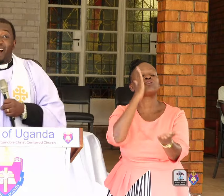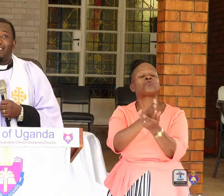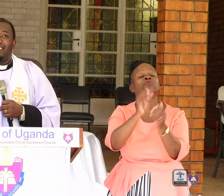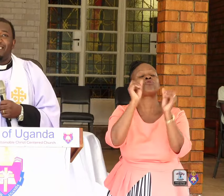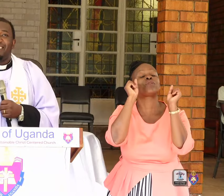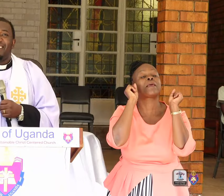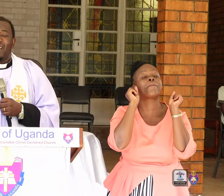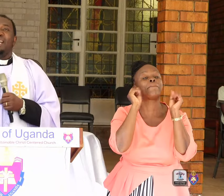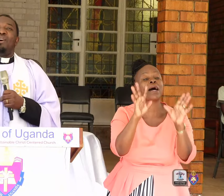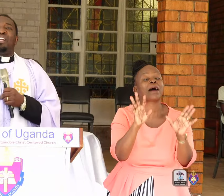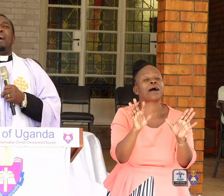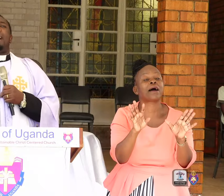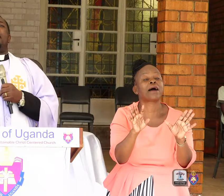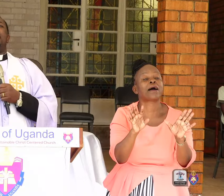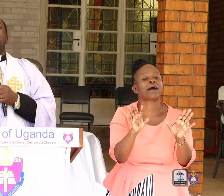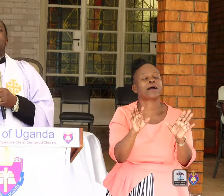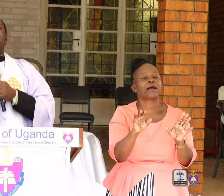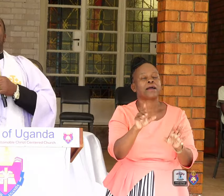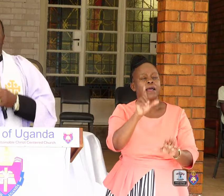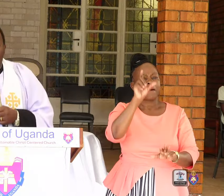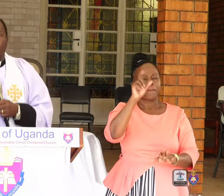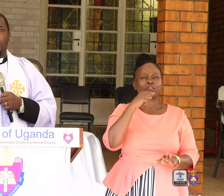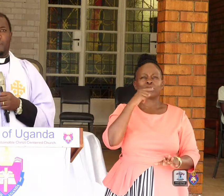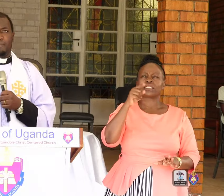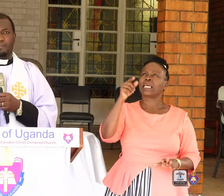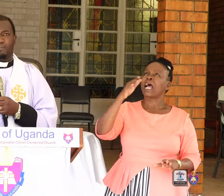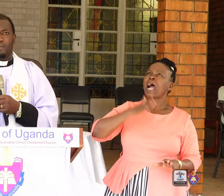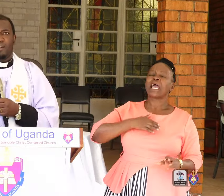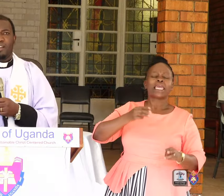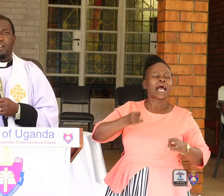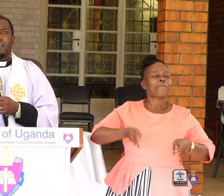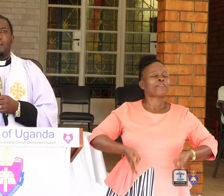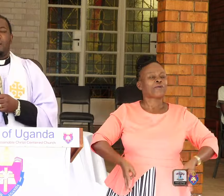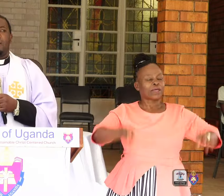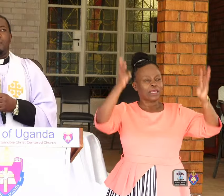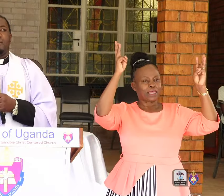Haleluya. Oli bagamba nti